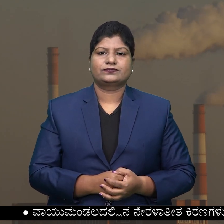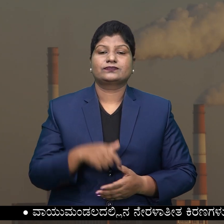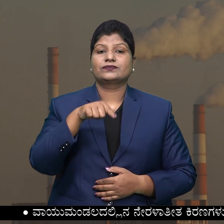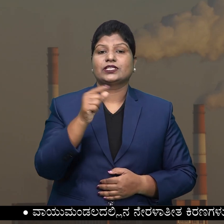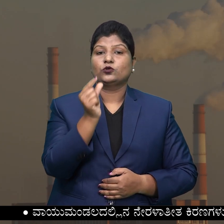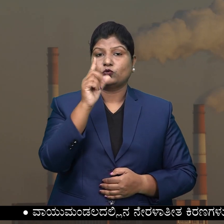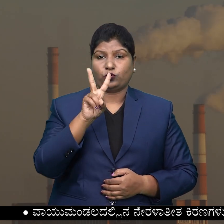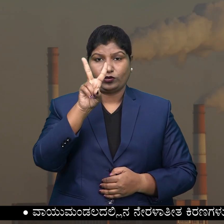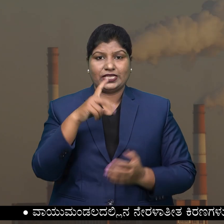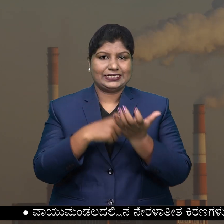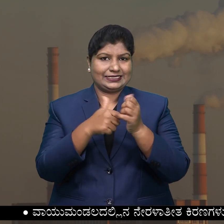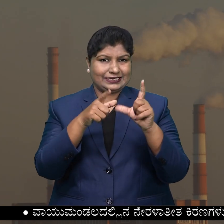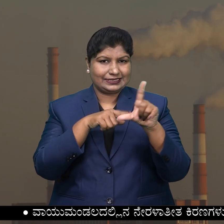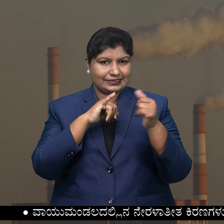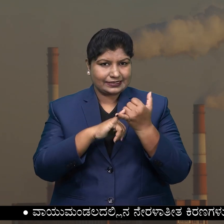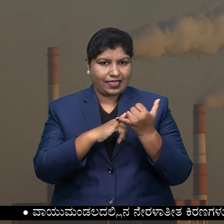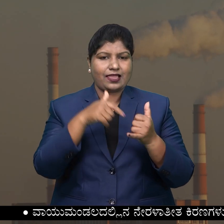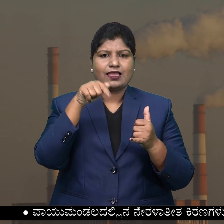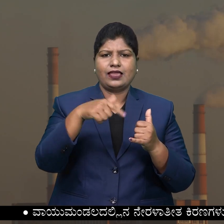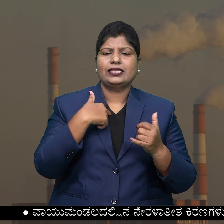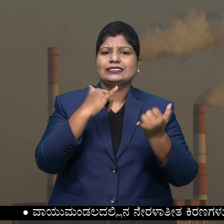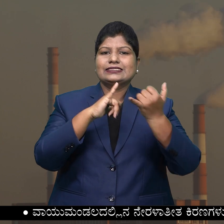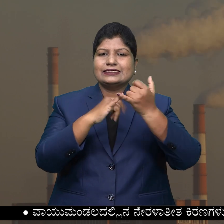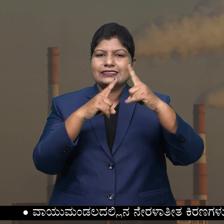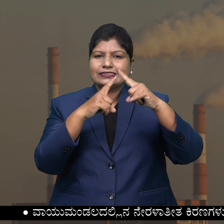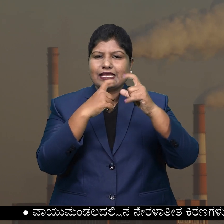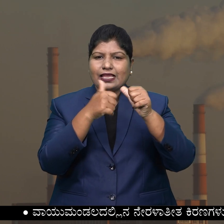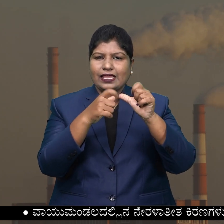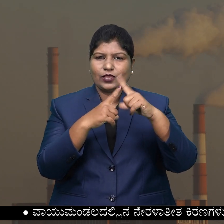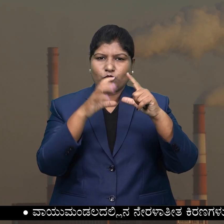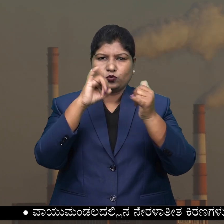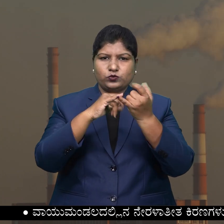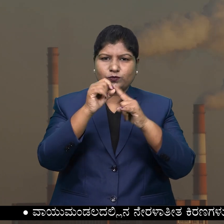ವಾಯುಮಂಡಲದಲ್ಲಿ ನೇರಳಾತೀತ ಕಿರಣಗಳು ಸಿಎಫ್ಸಿಗಳನ್ನ ಕ್ಲೋರಿನ್ ಪರಮಾಣುಗಳಾಗಿ ಒಡೆಯುತ್ತದೆ.